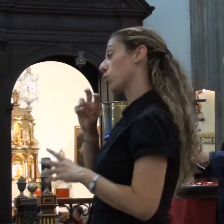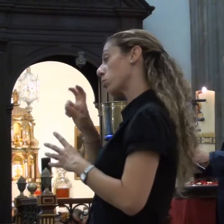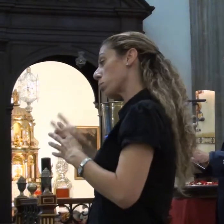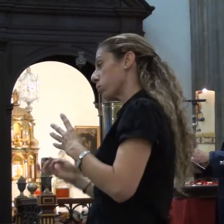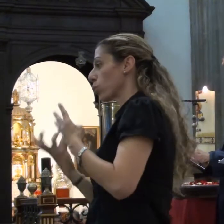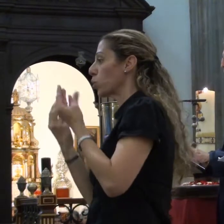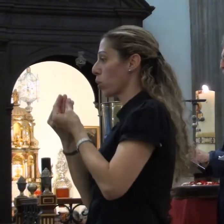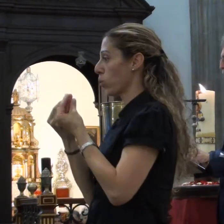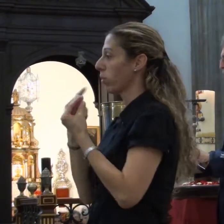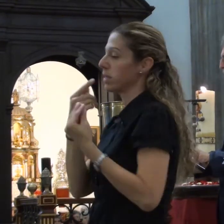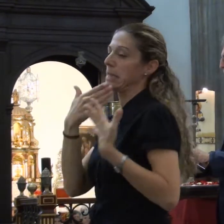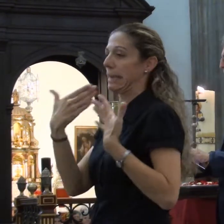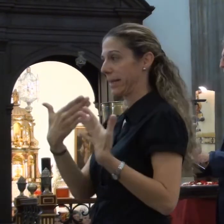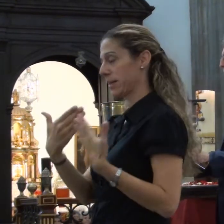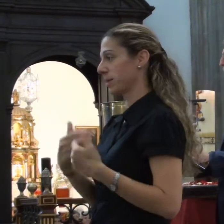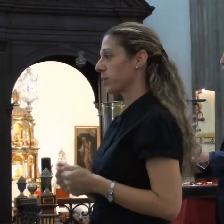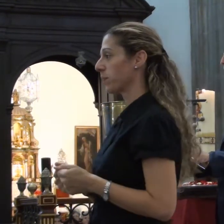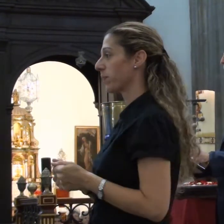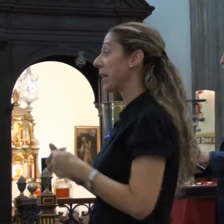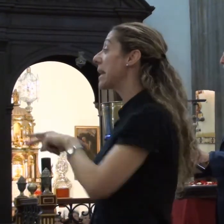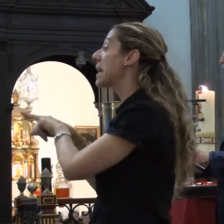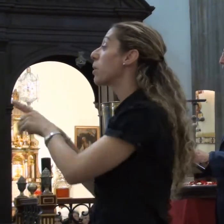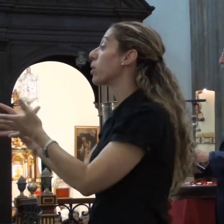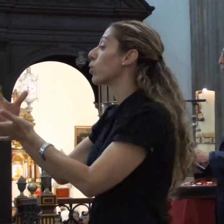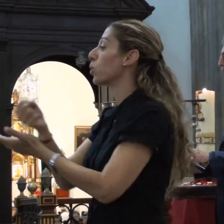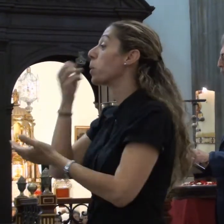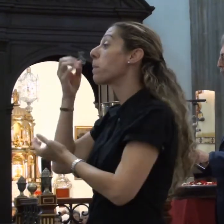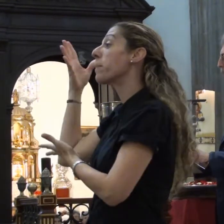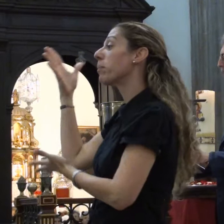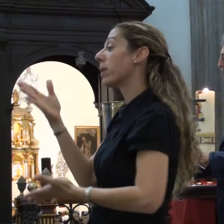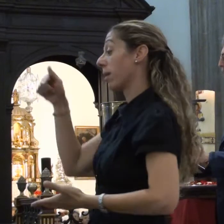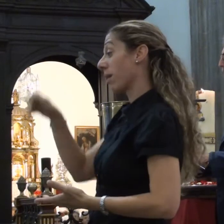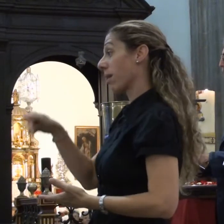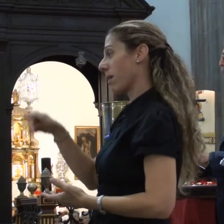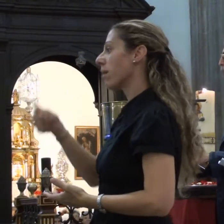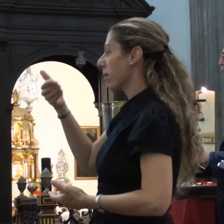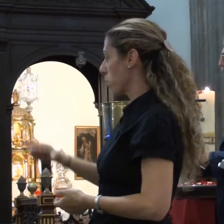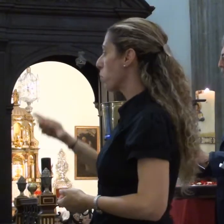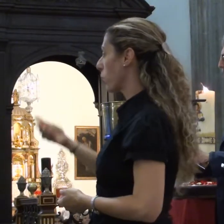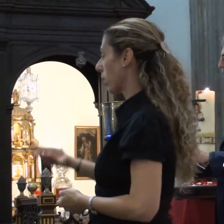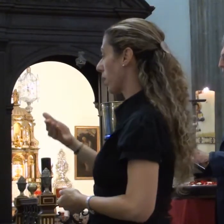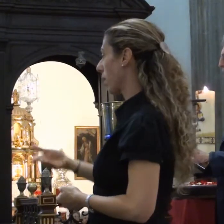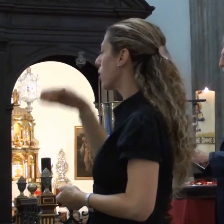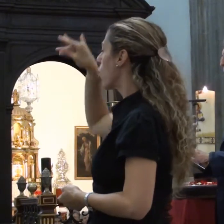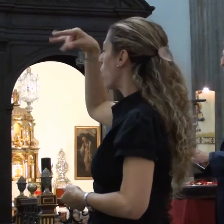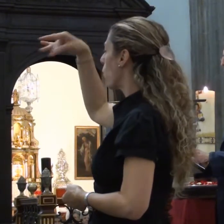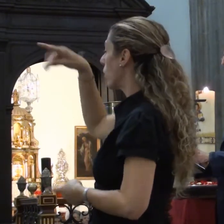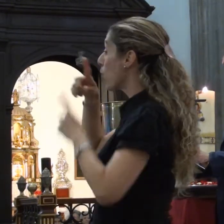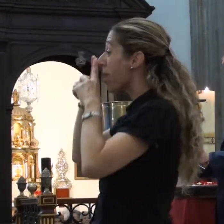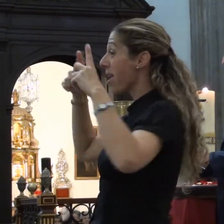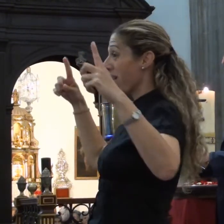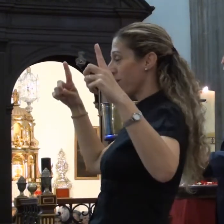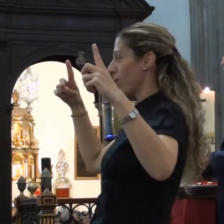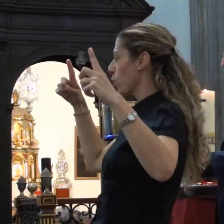acompañan hermanos todos la más cordial bienvenida a este momento importante único en el año